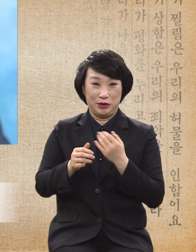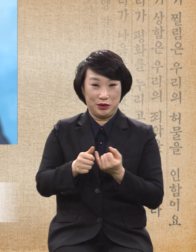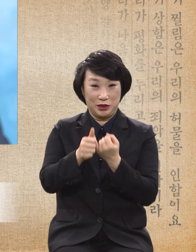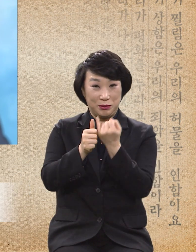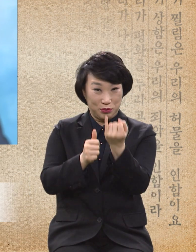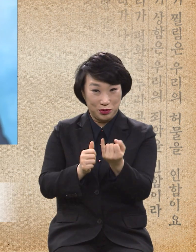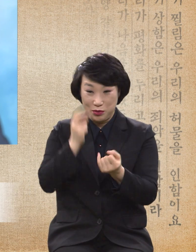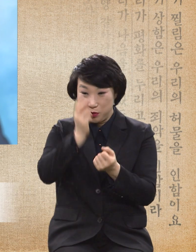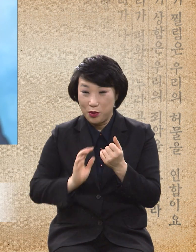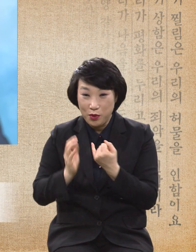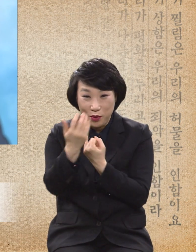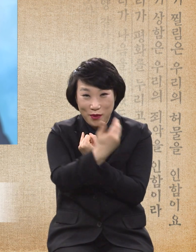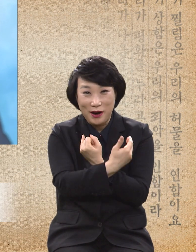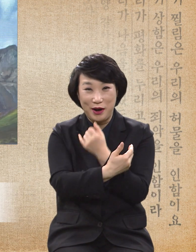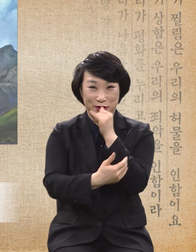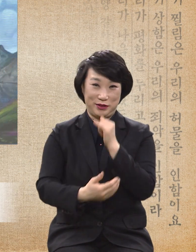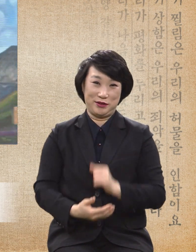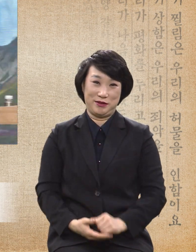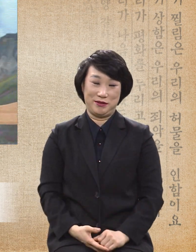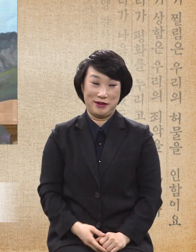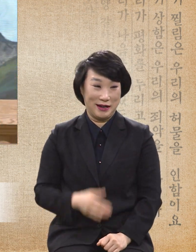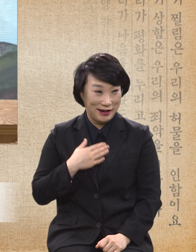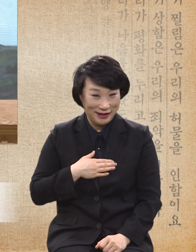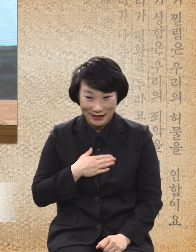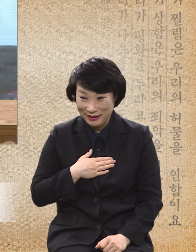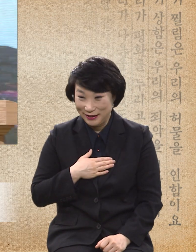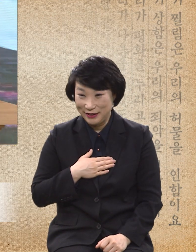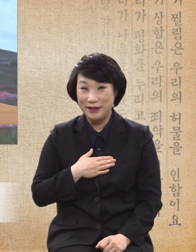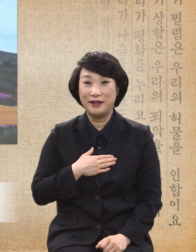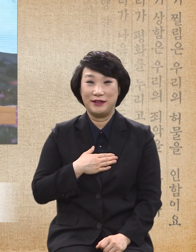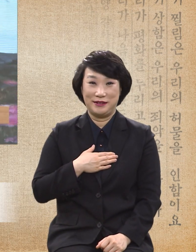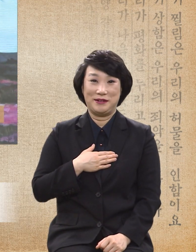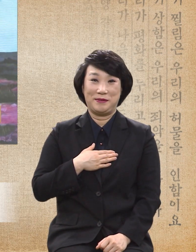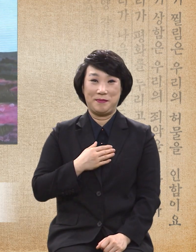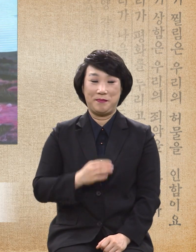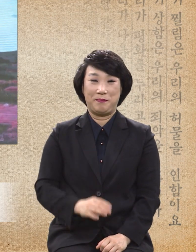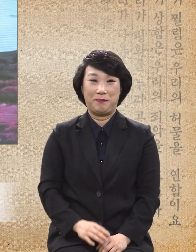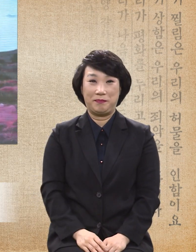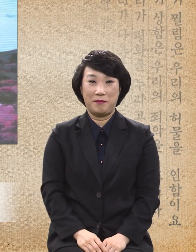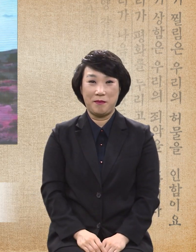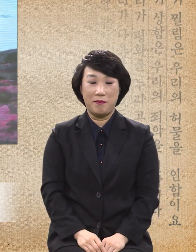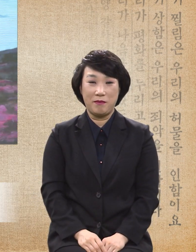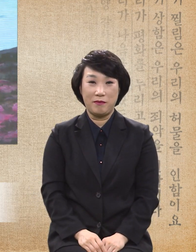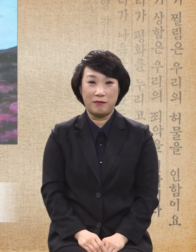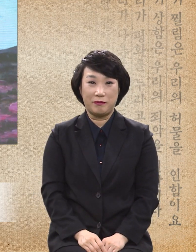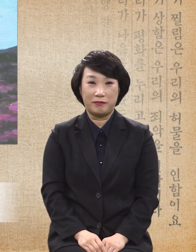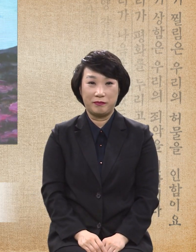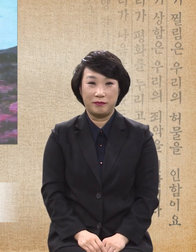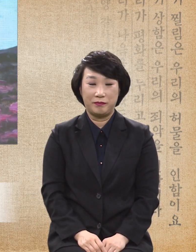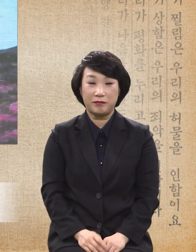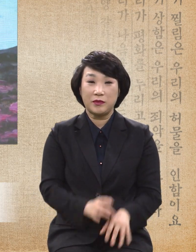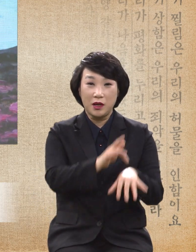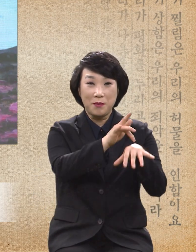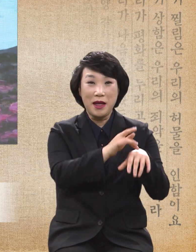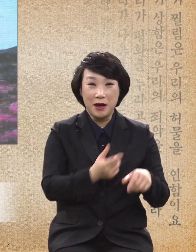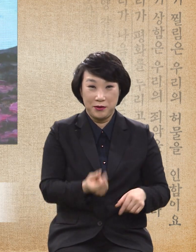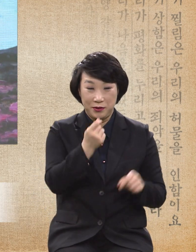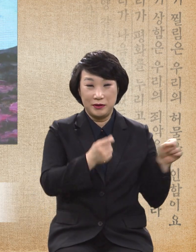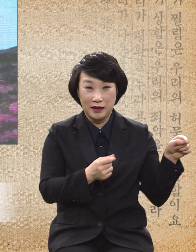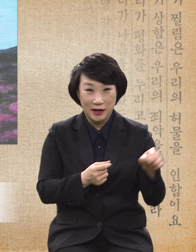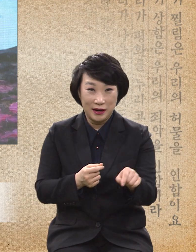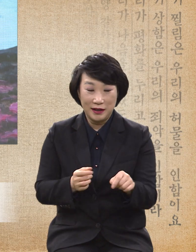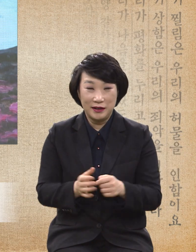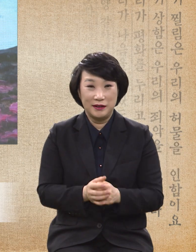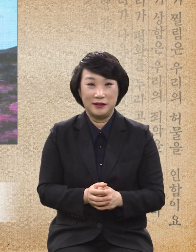신부를 보호하시겠습니까? 이해가 되십니까? 네. 사단이 곧